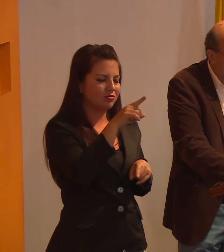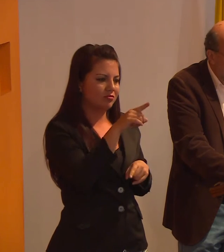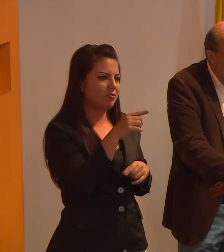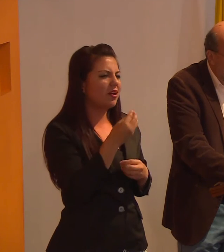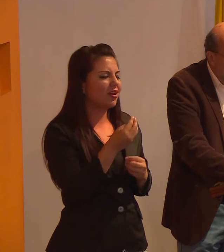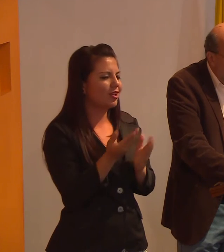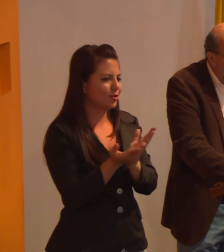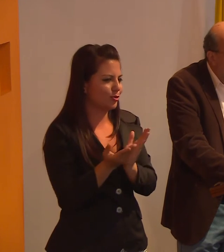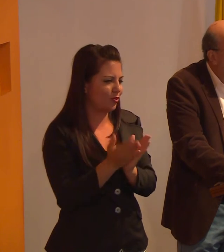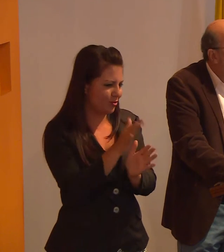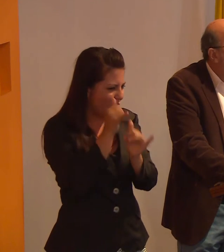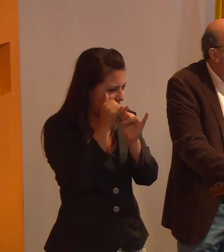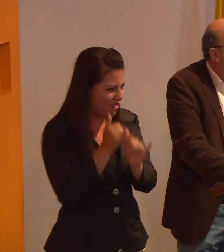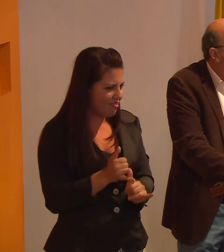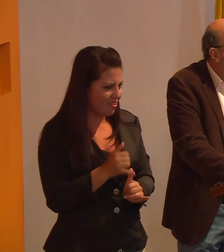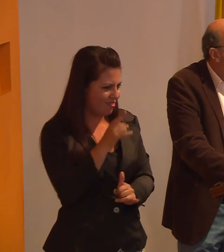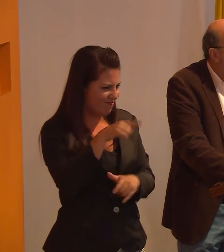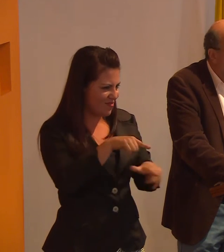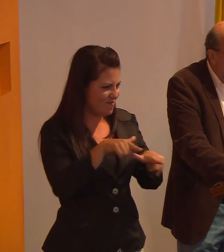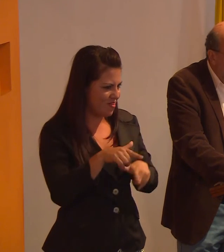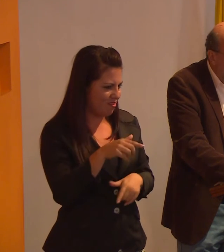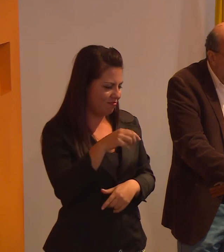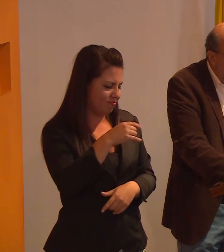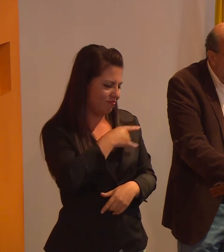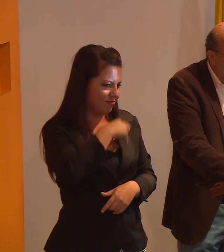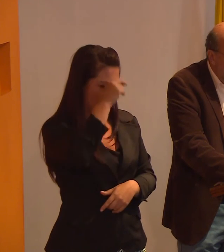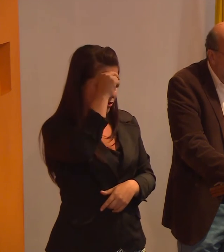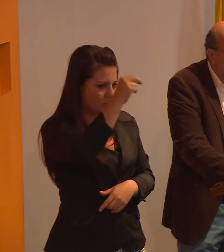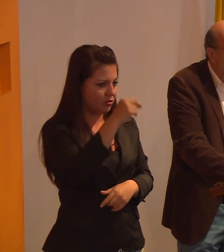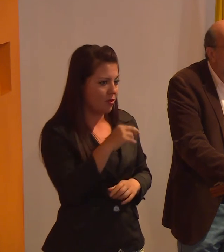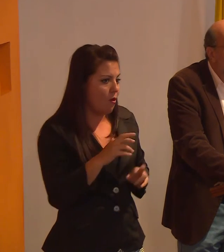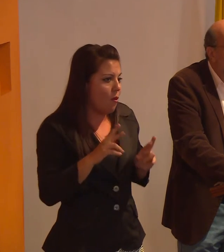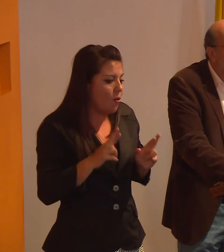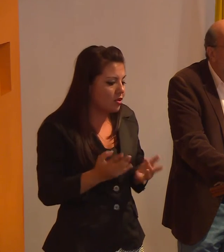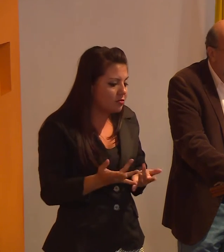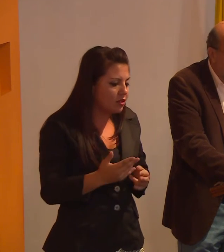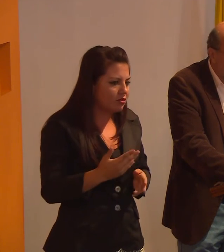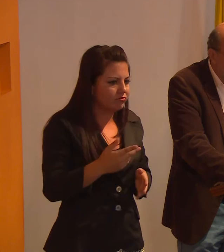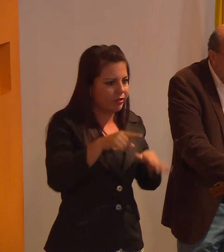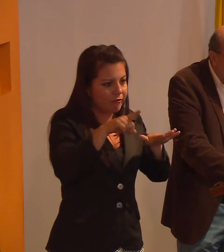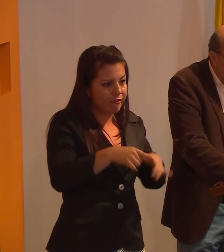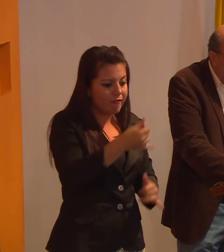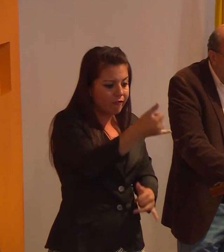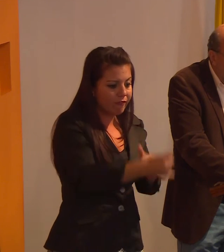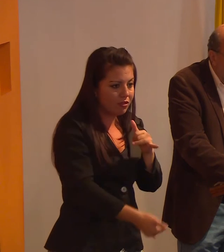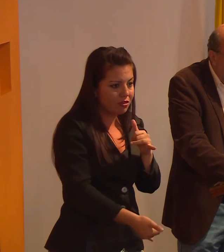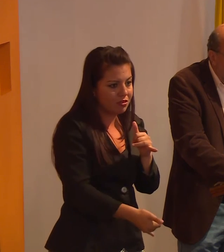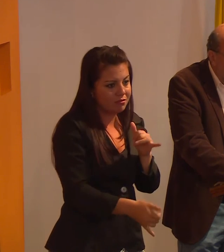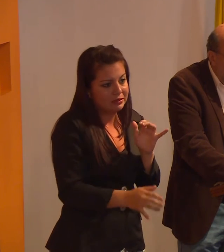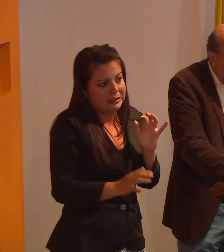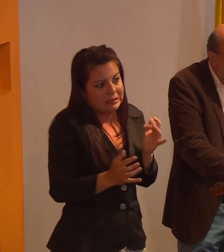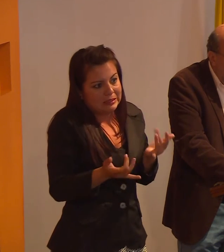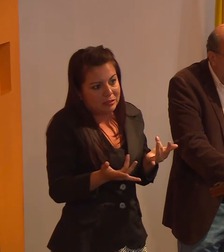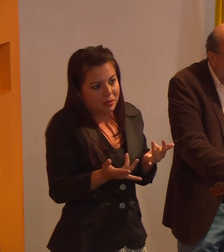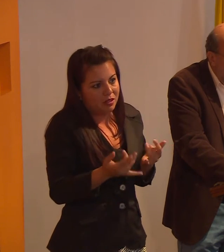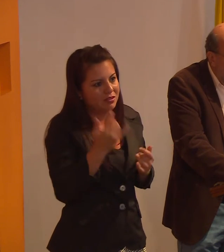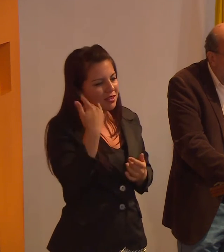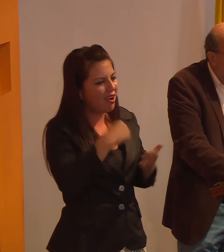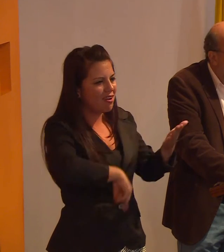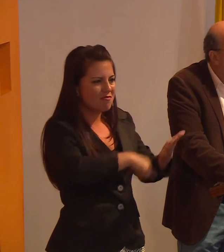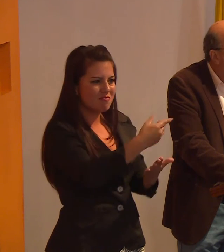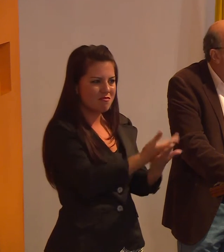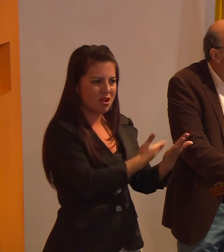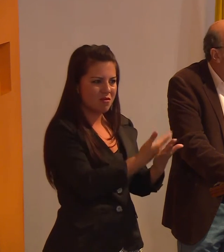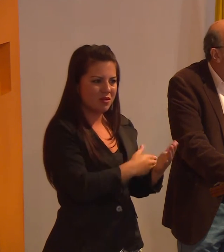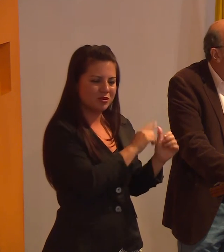ingeniería y esperamos, al término de este semestre, radicar en la curaduría